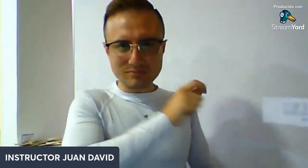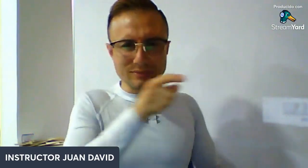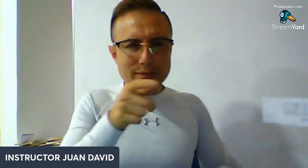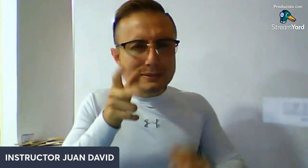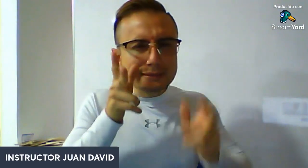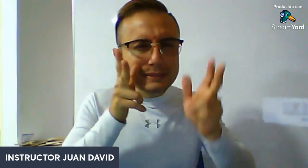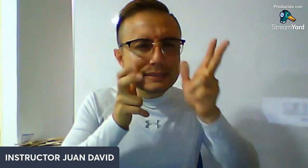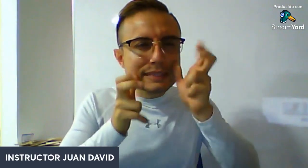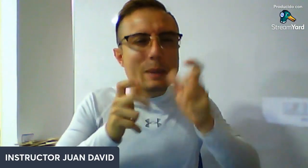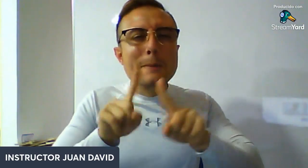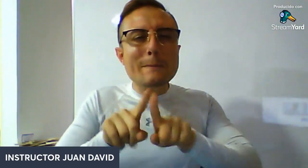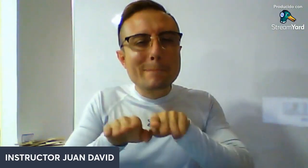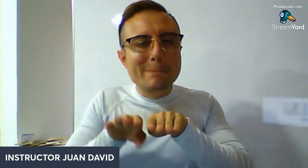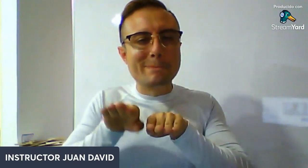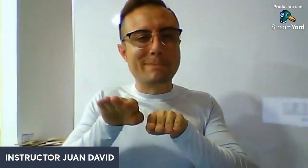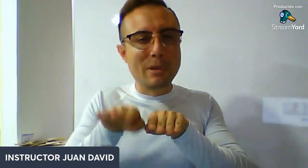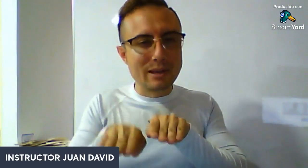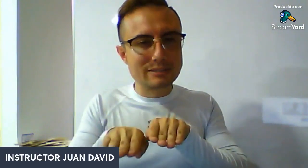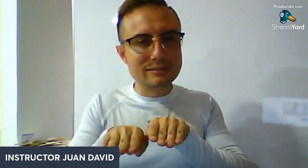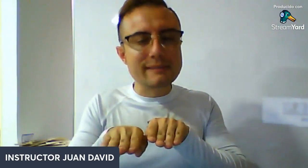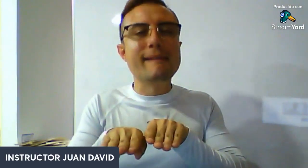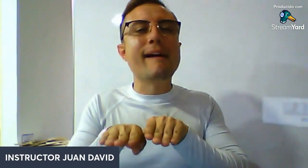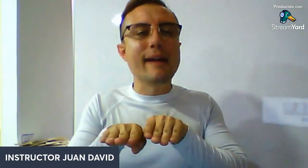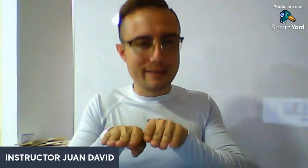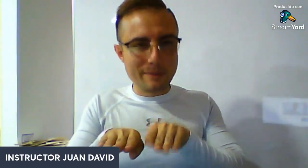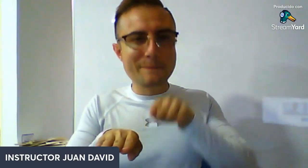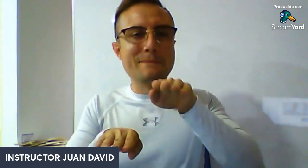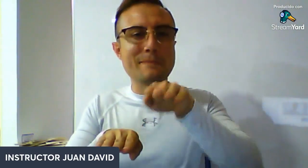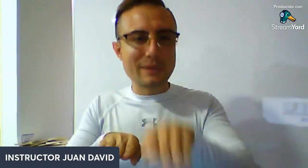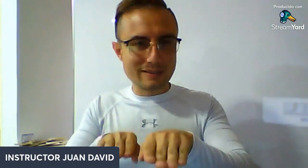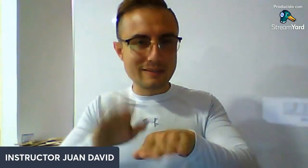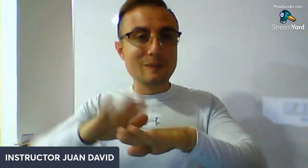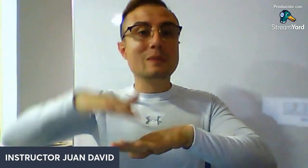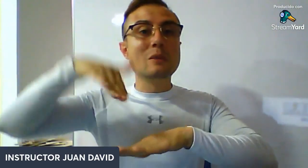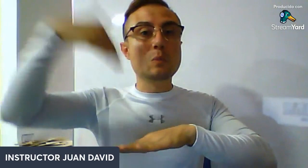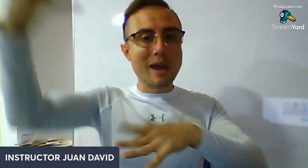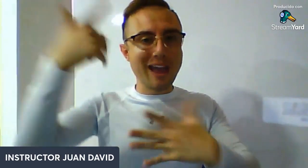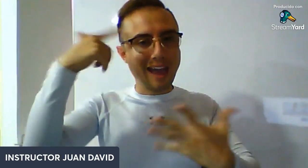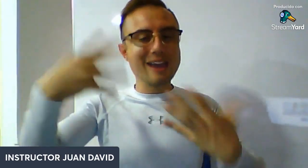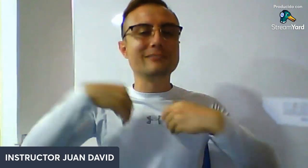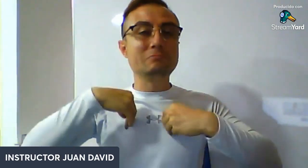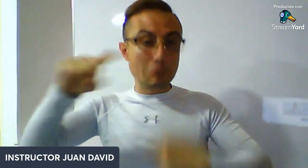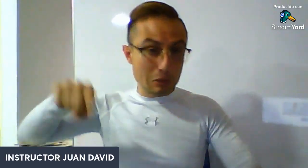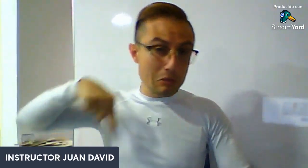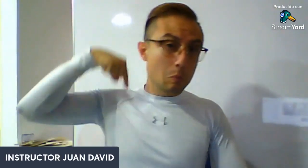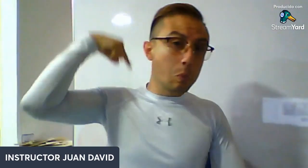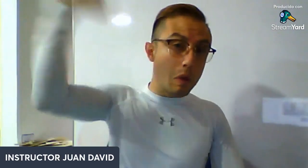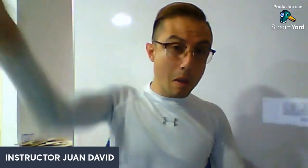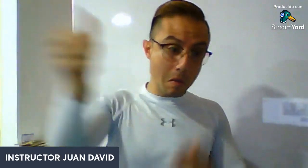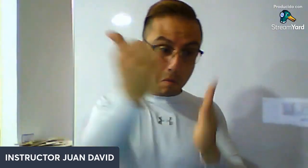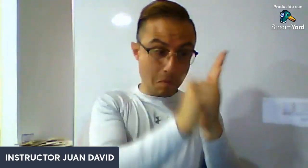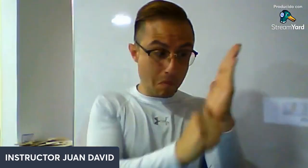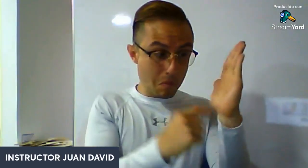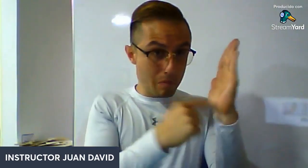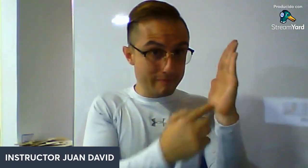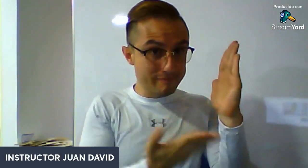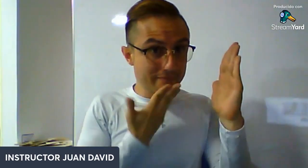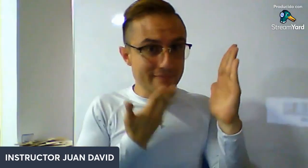habla que hay algunas cosas que es cambian de sentido o cambian de orden si en comparación con el español y entonces hoy es un